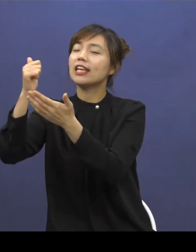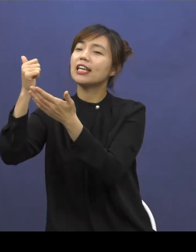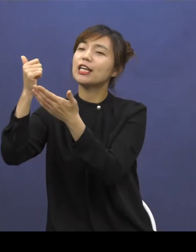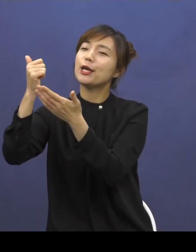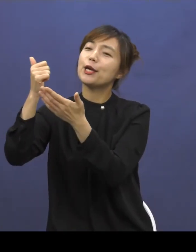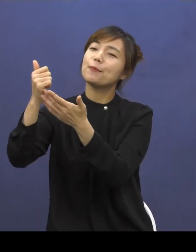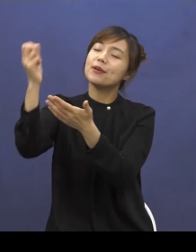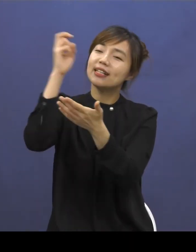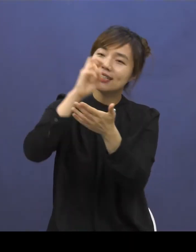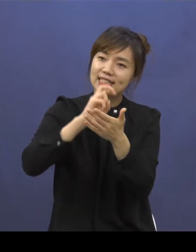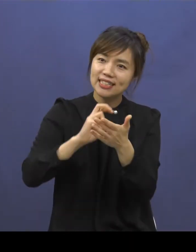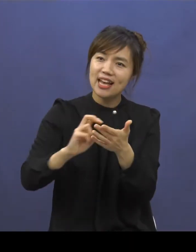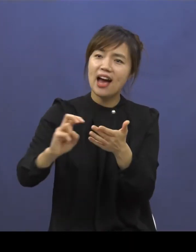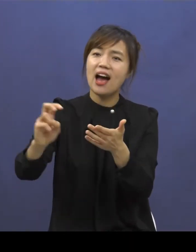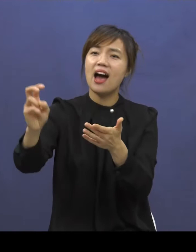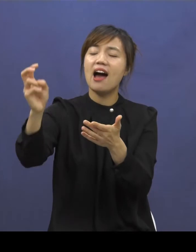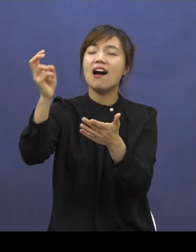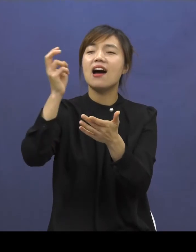주님을